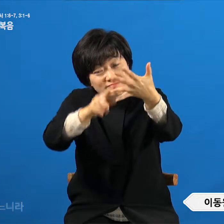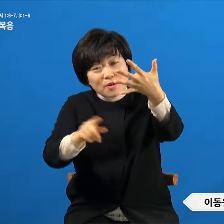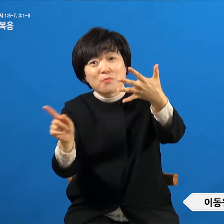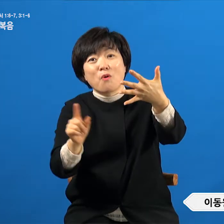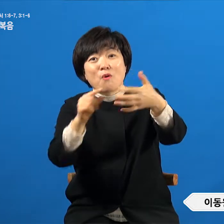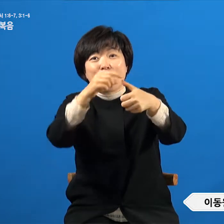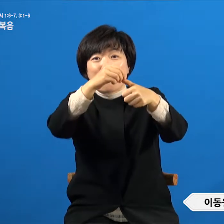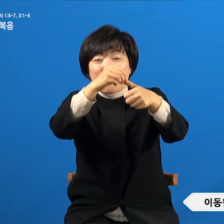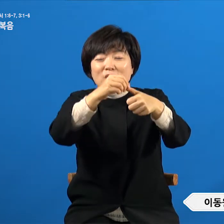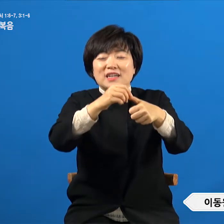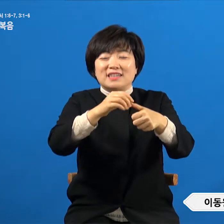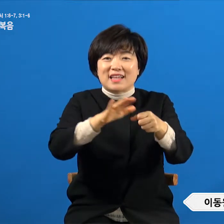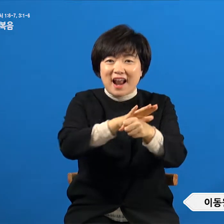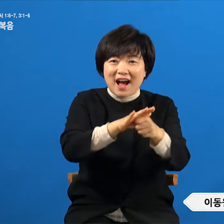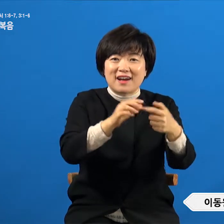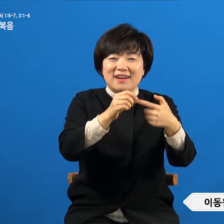사랑,